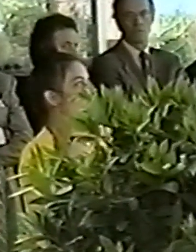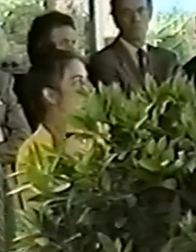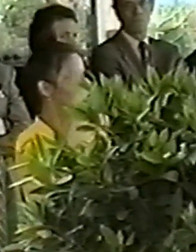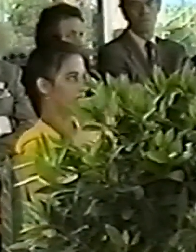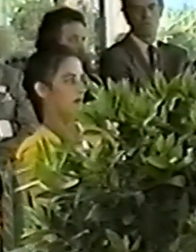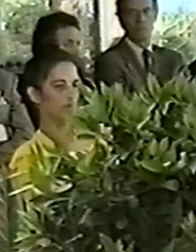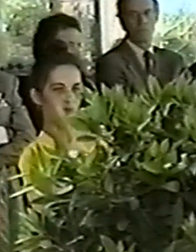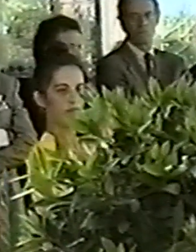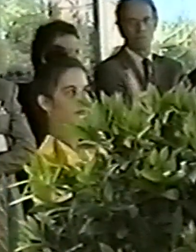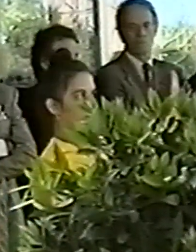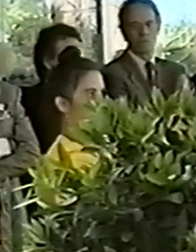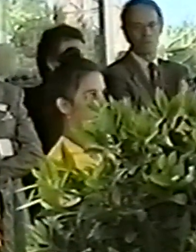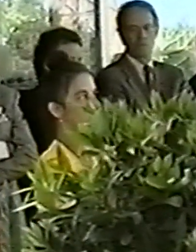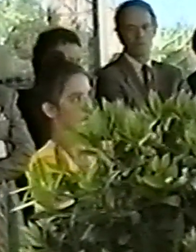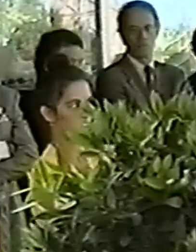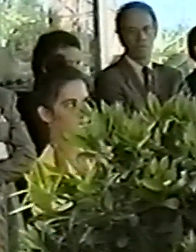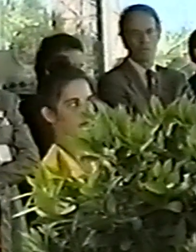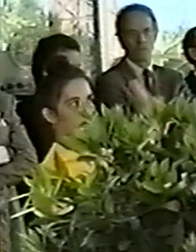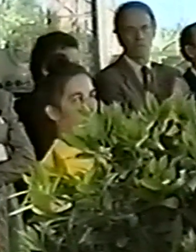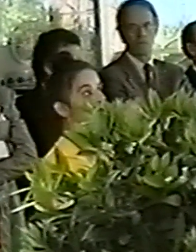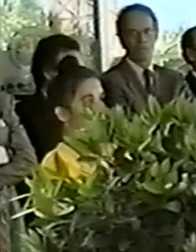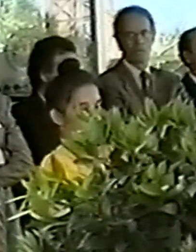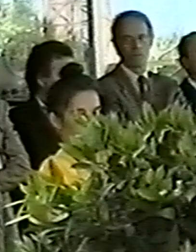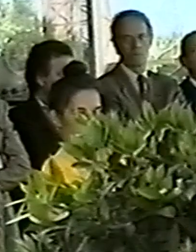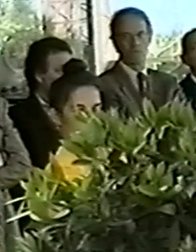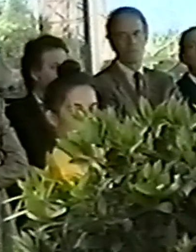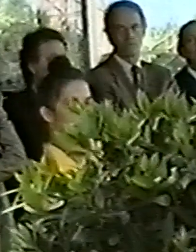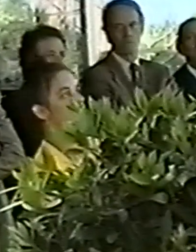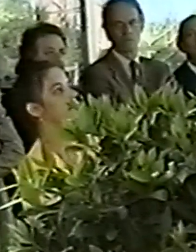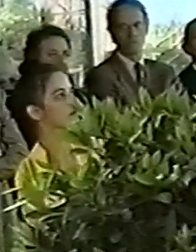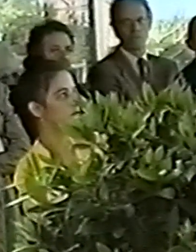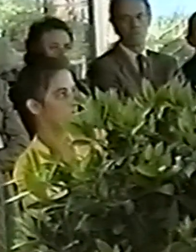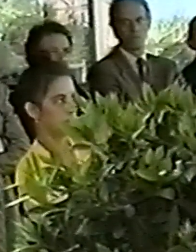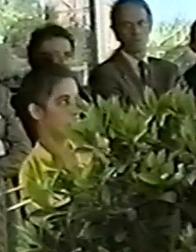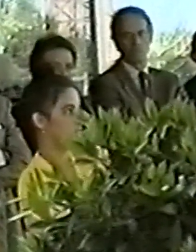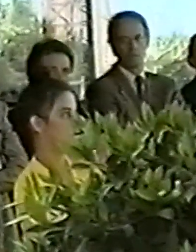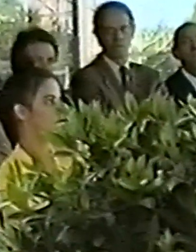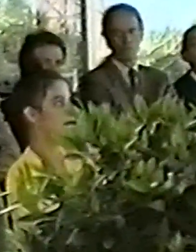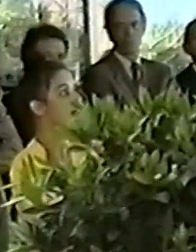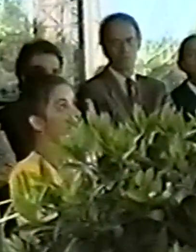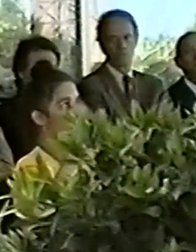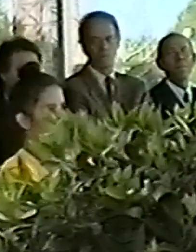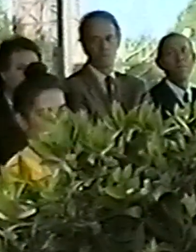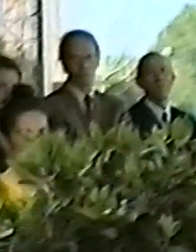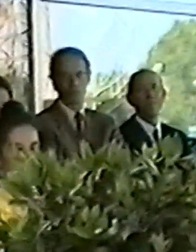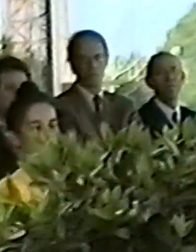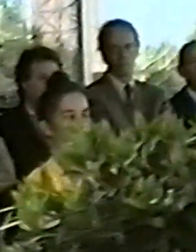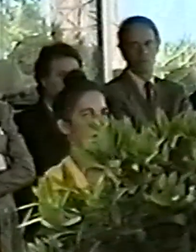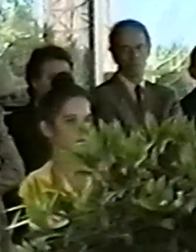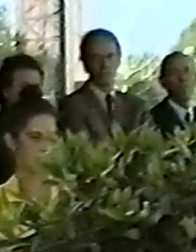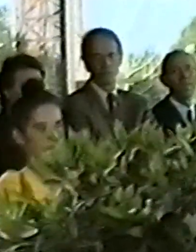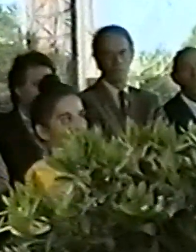bus. Vous pourrez y parquer pour vos achats, mais vous pourrez y parquer pour prendre les transports publics et aller travailler en